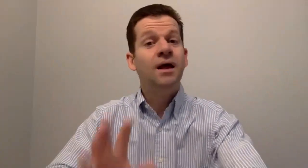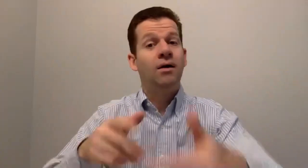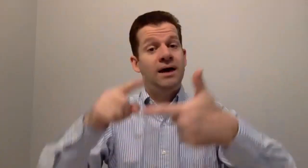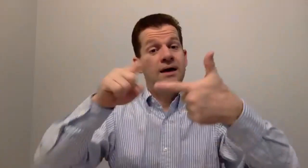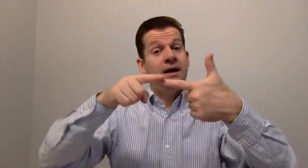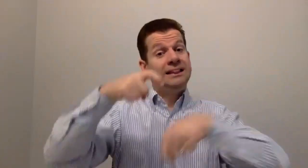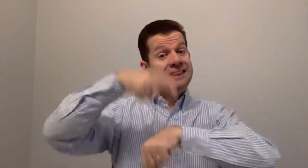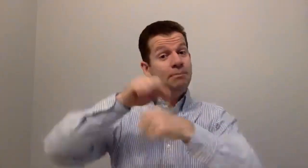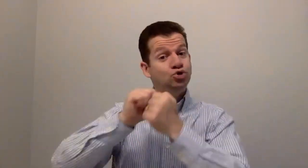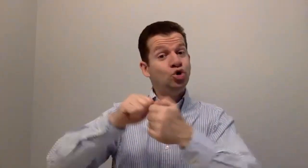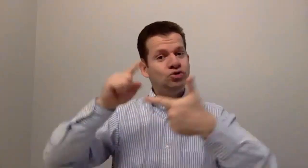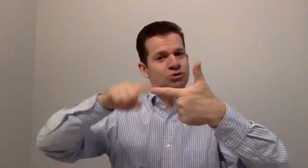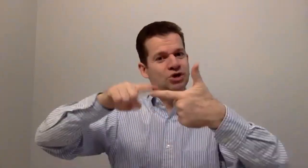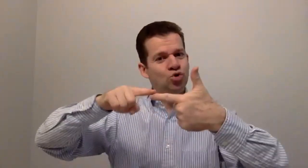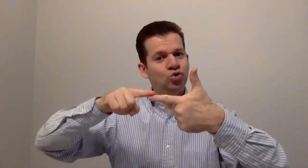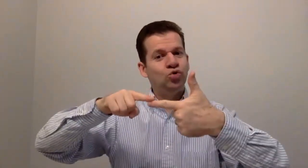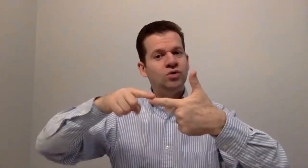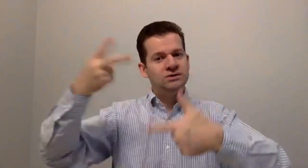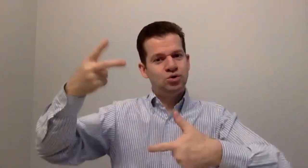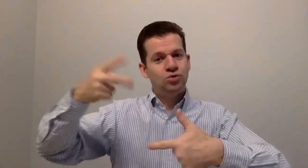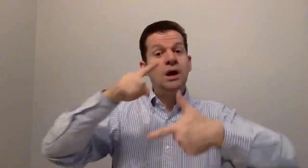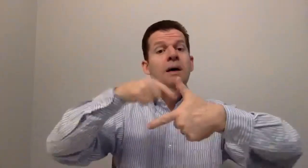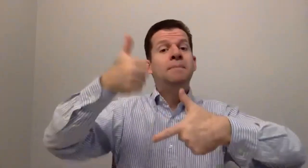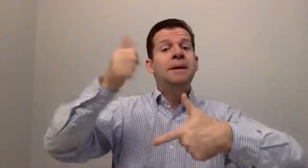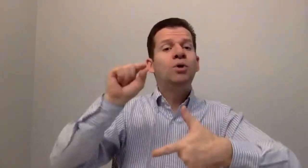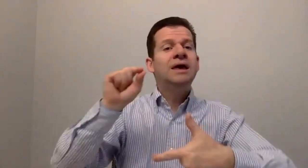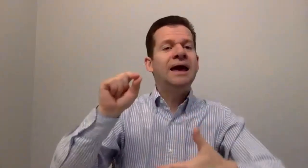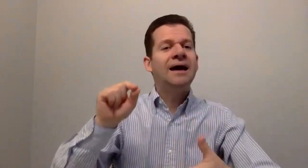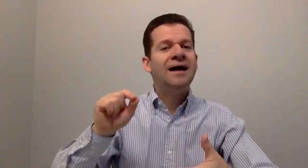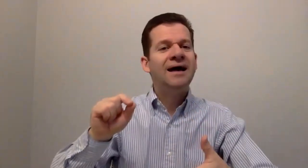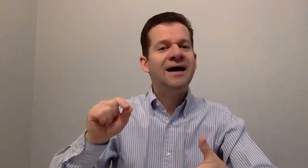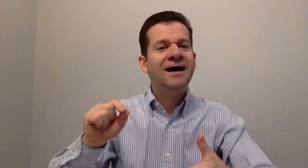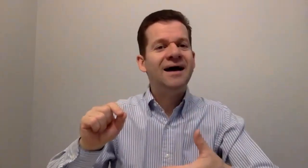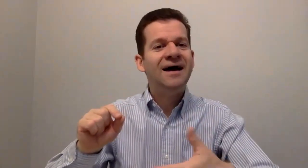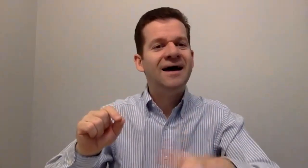Não. Tempo juntos é o segundo. Segundo. Primeiro, o que que é?